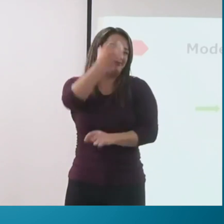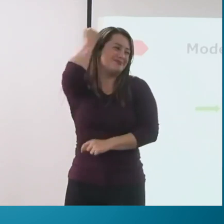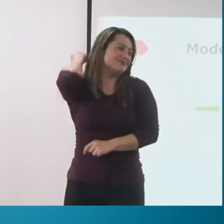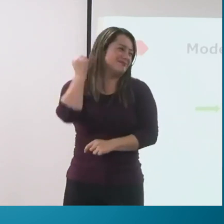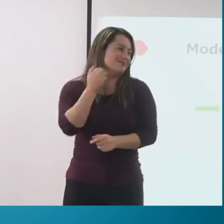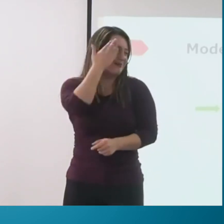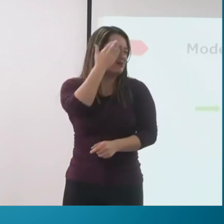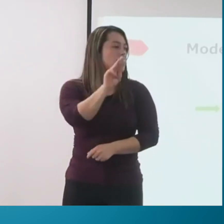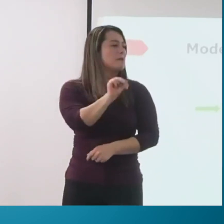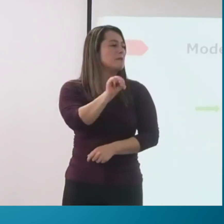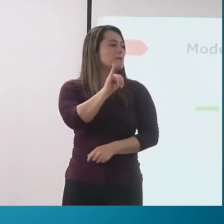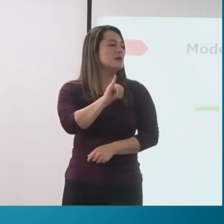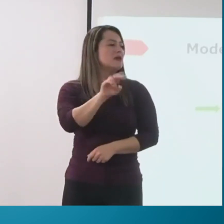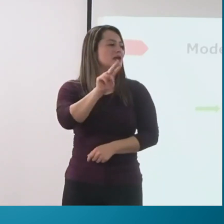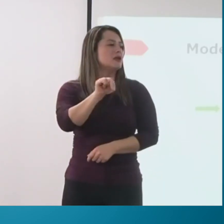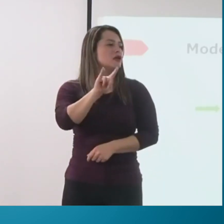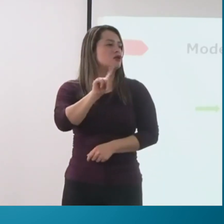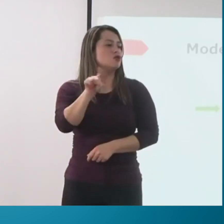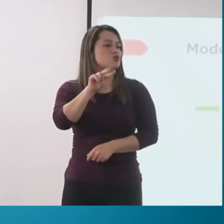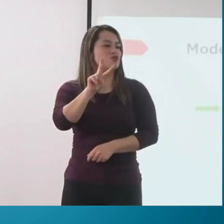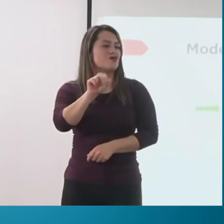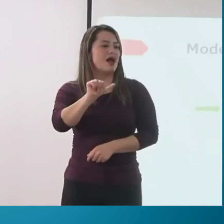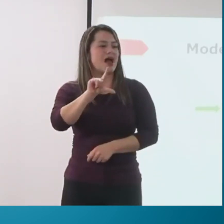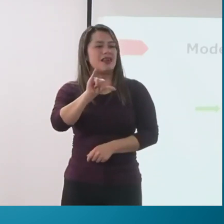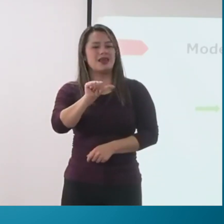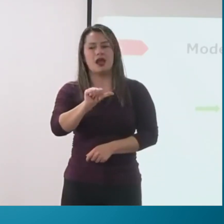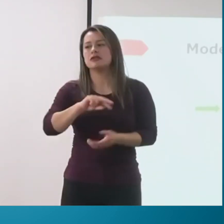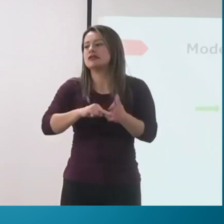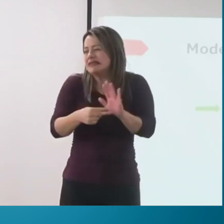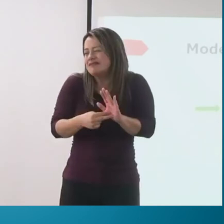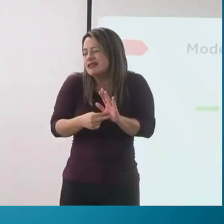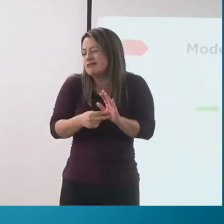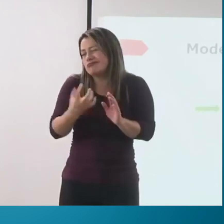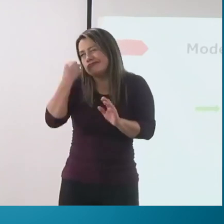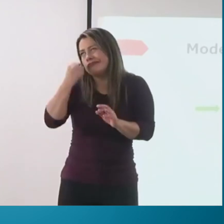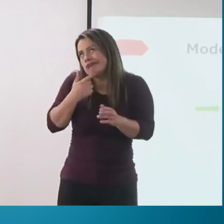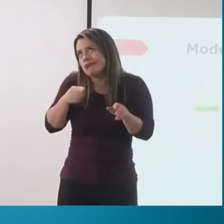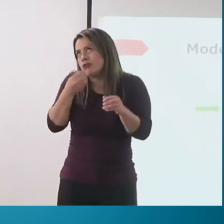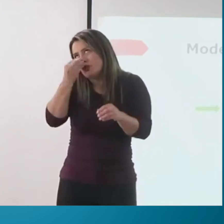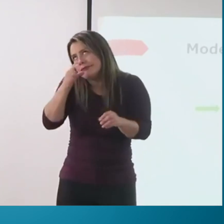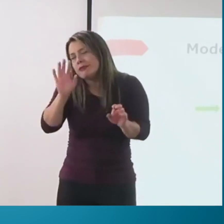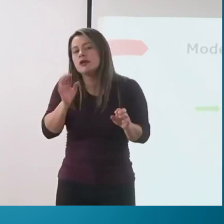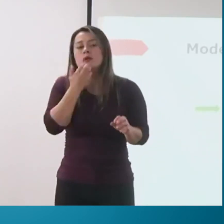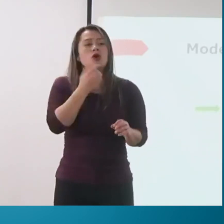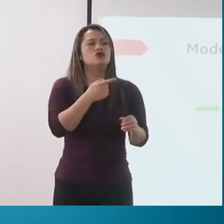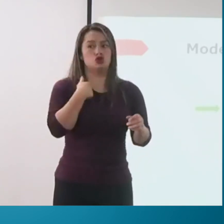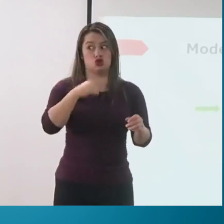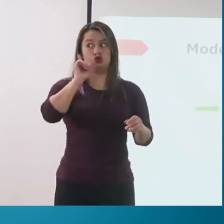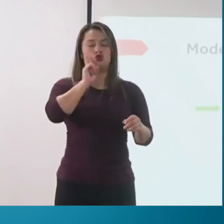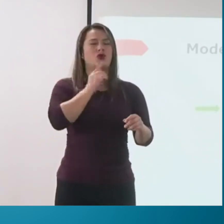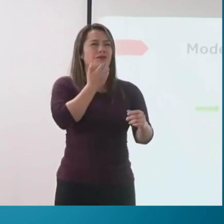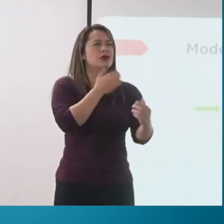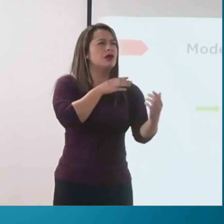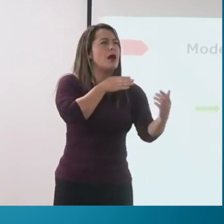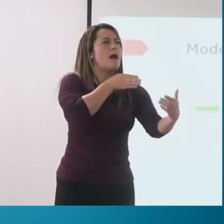está en la ley todavía, es cuánto me restringe yo poder relacionarme con la sociedad. Si yo soy sordo, ¿cuánto